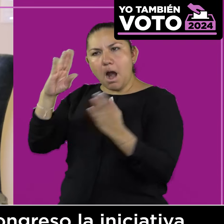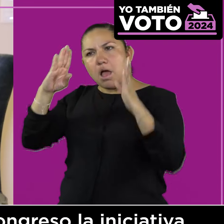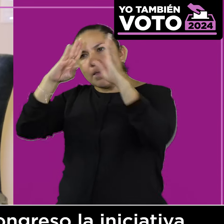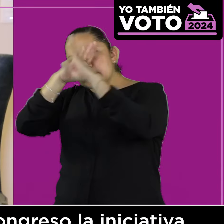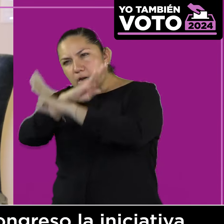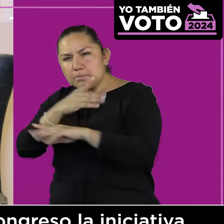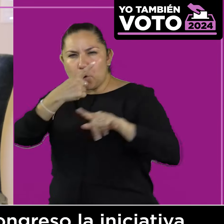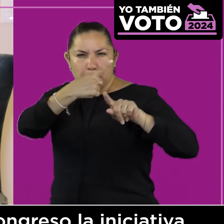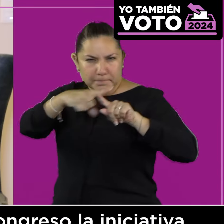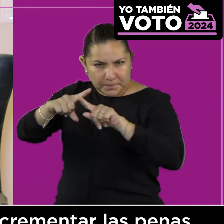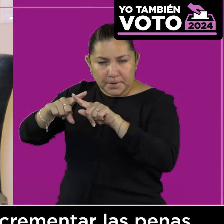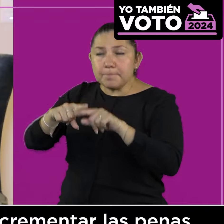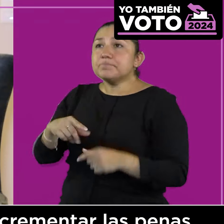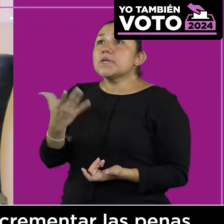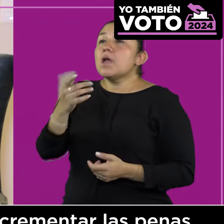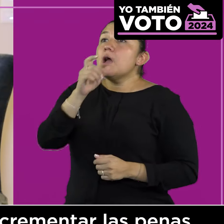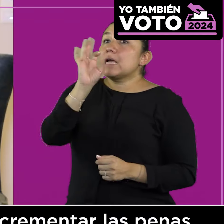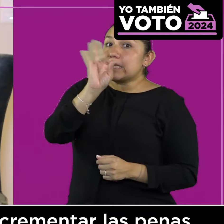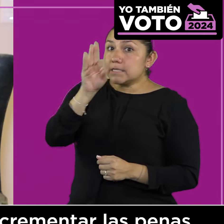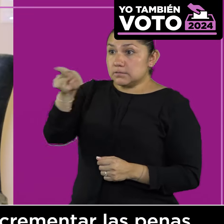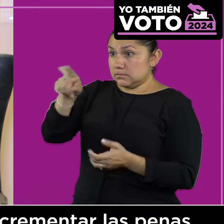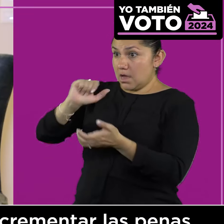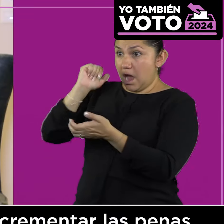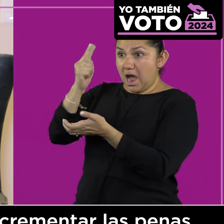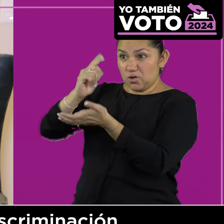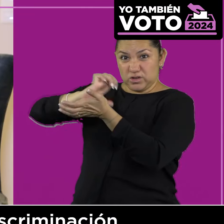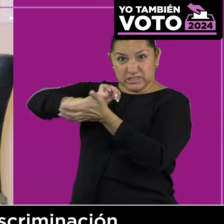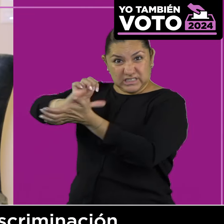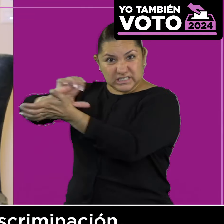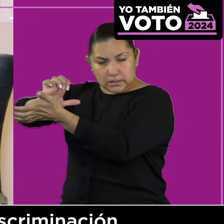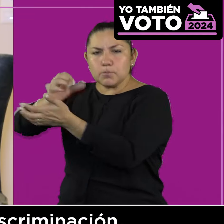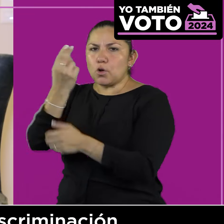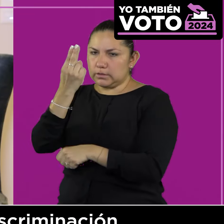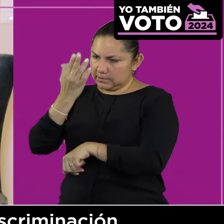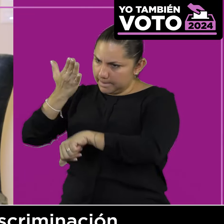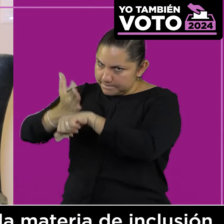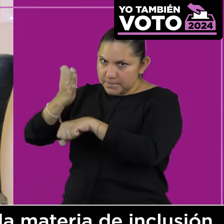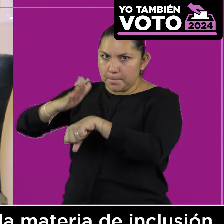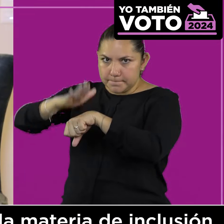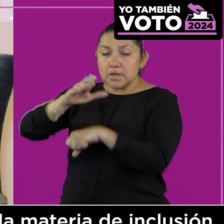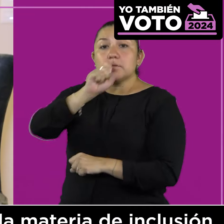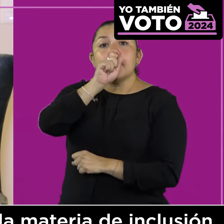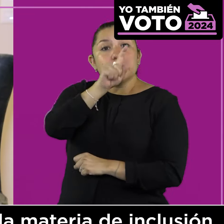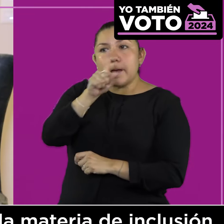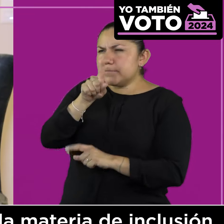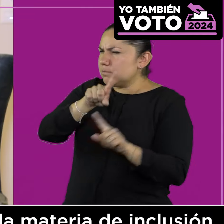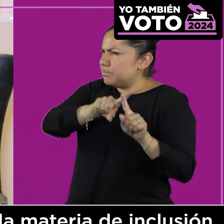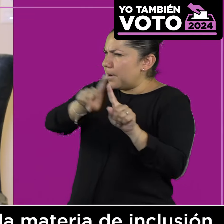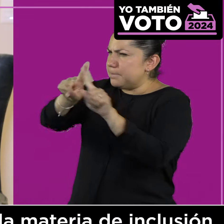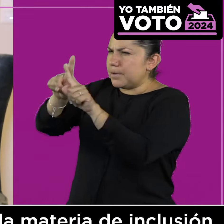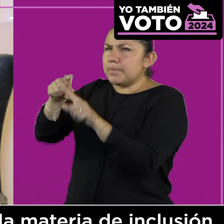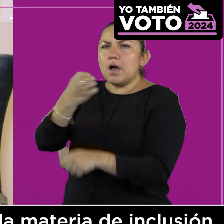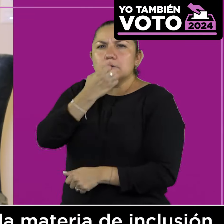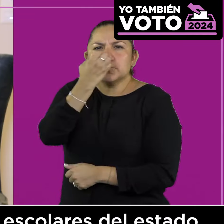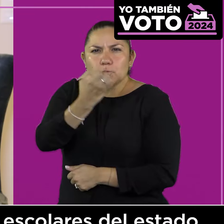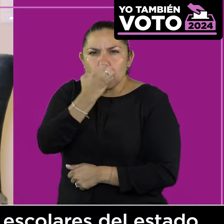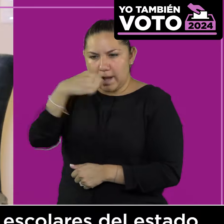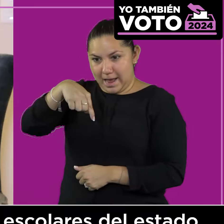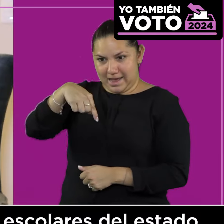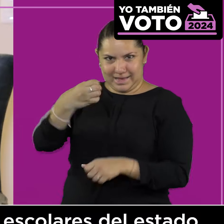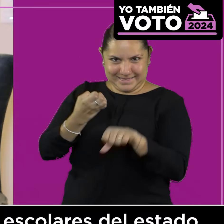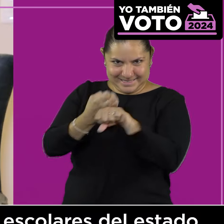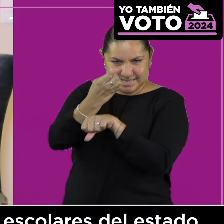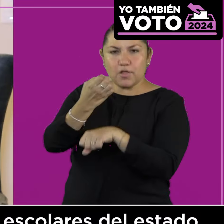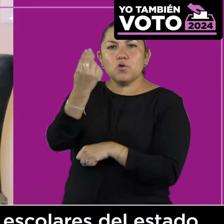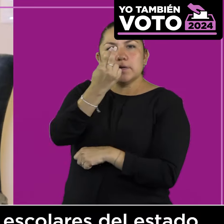y pues enviar al congreso la iniciativa de reforma para incrementar las penas contra la discriminación hacer haciendo obligatoria la materia de inclusión en